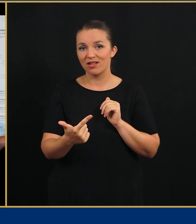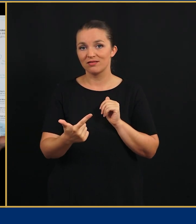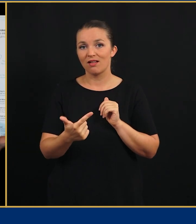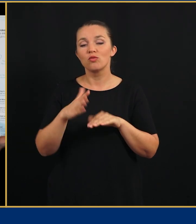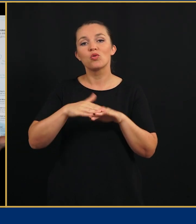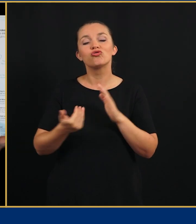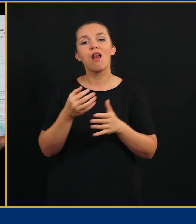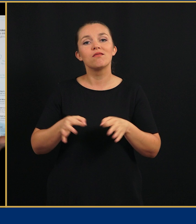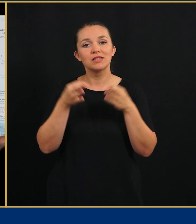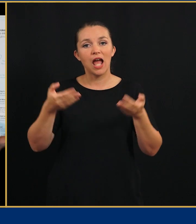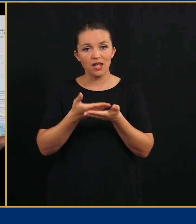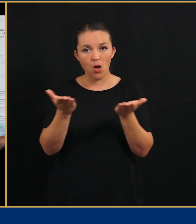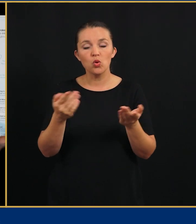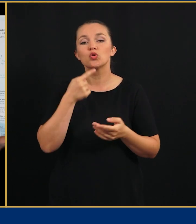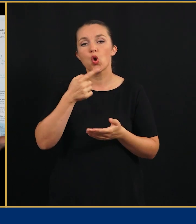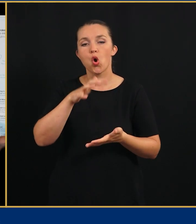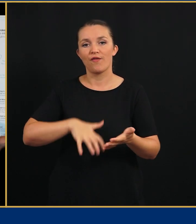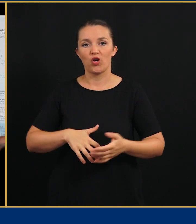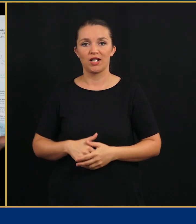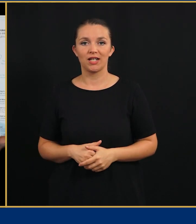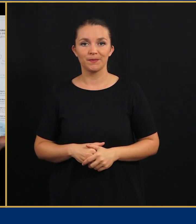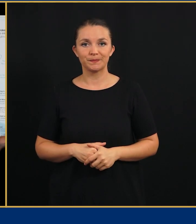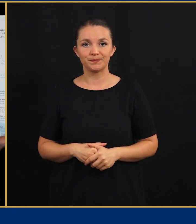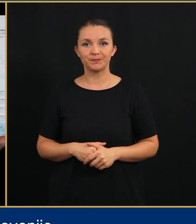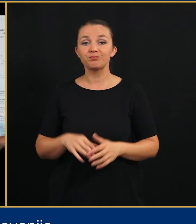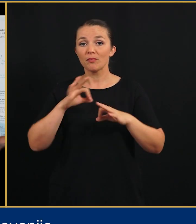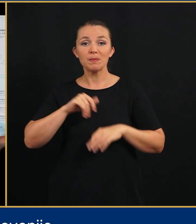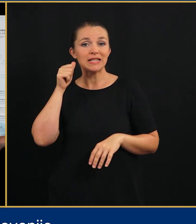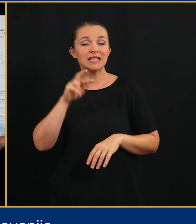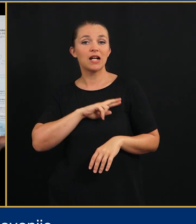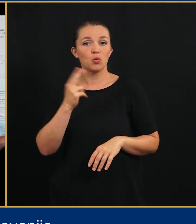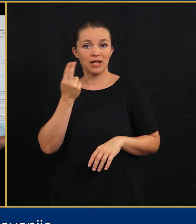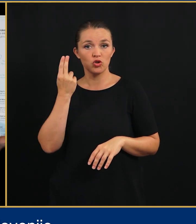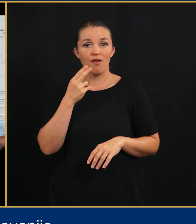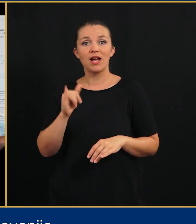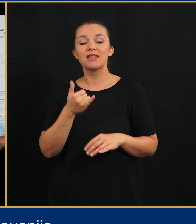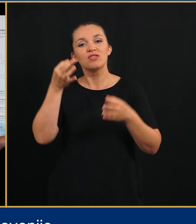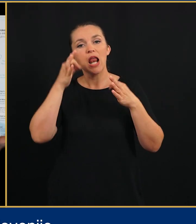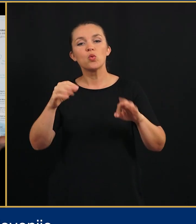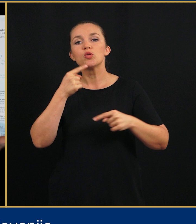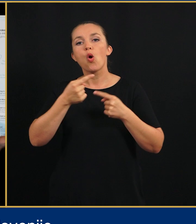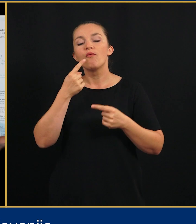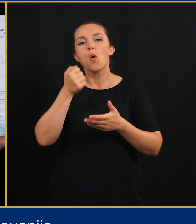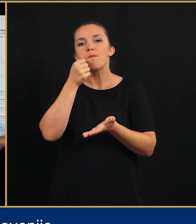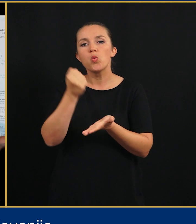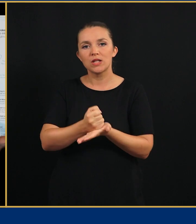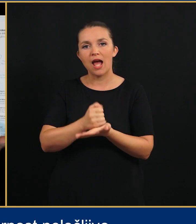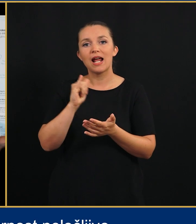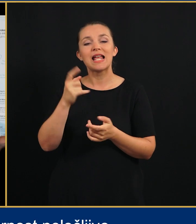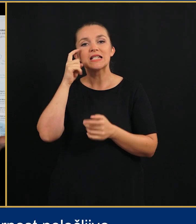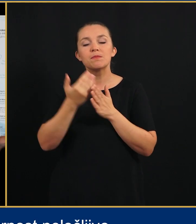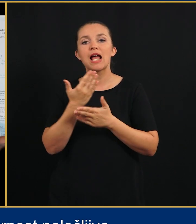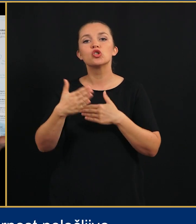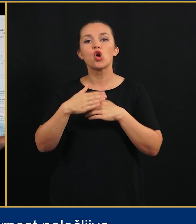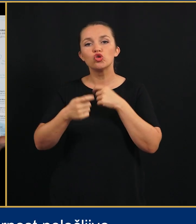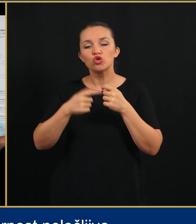17.6.2023, sporočila za javnost, govori. Predsednica Republike Slovenije je v slavnostnem govoru poudarila, da sta skrb